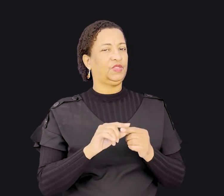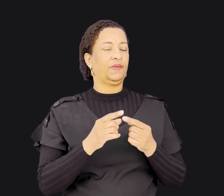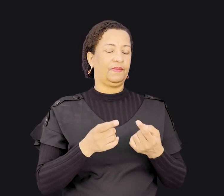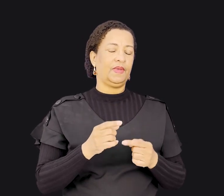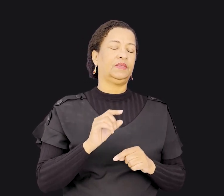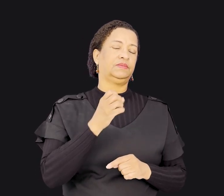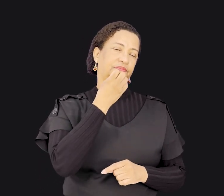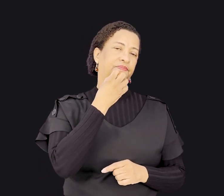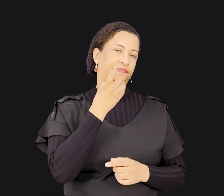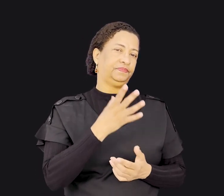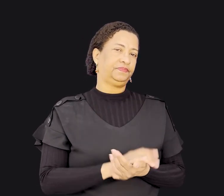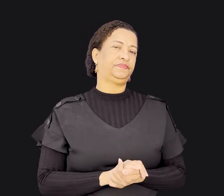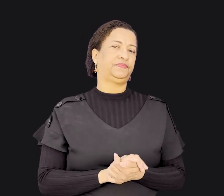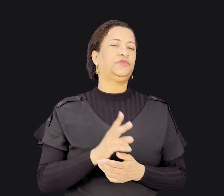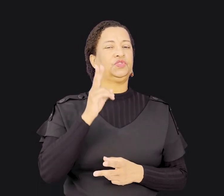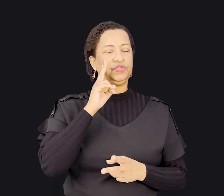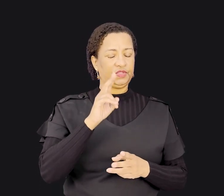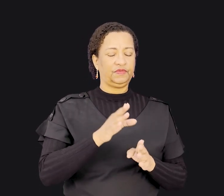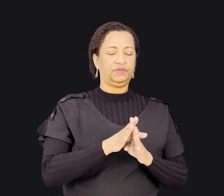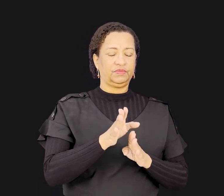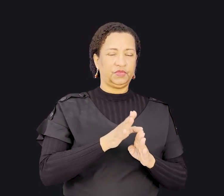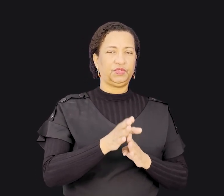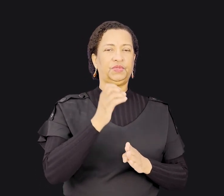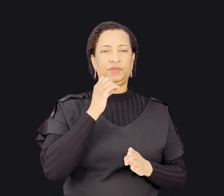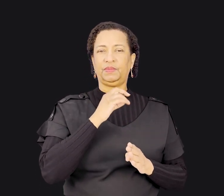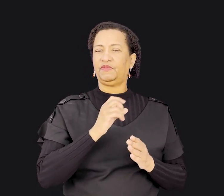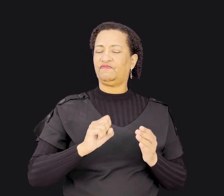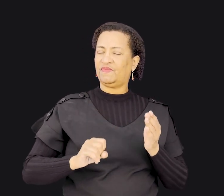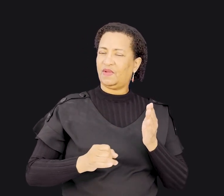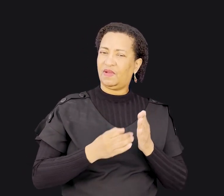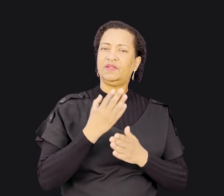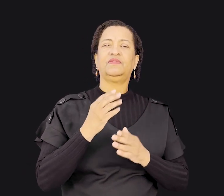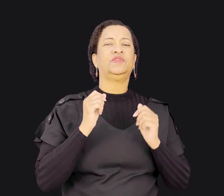funciona. Já vi esse conselho funcionar muitas e muitas vezes e posso